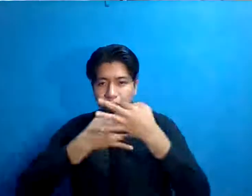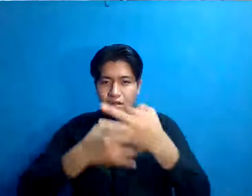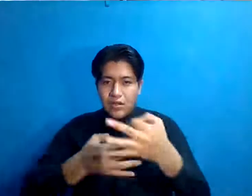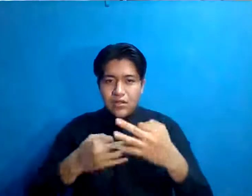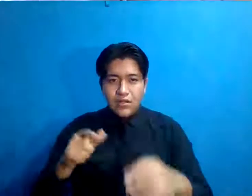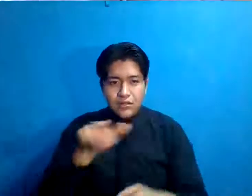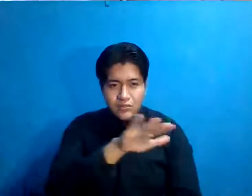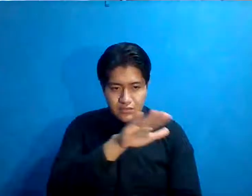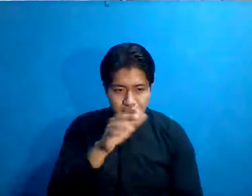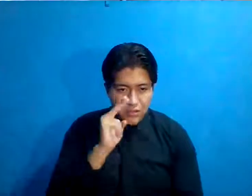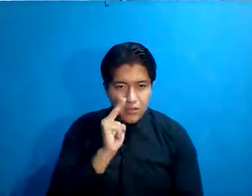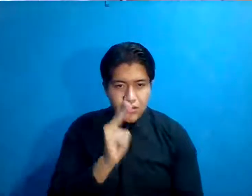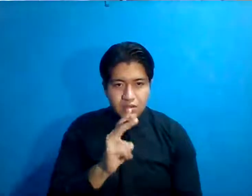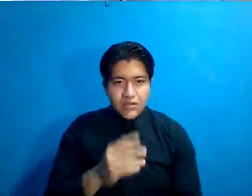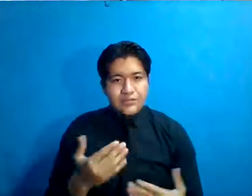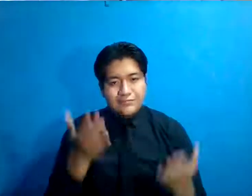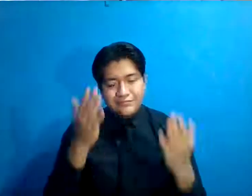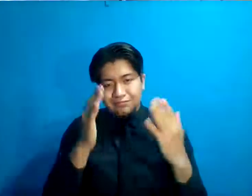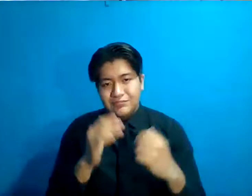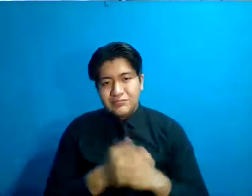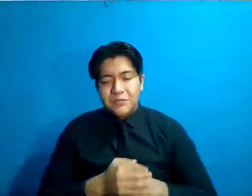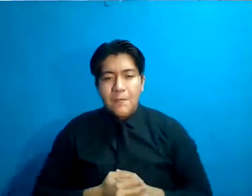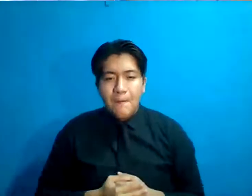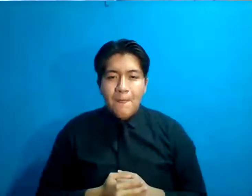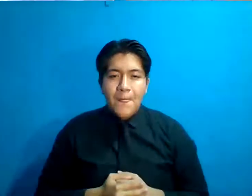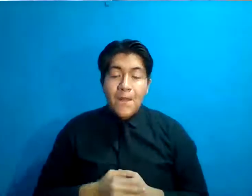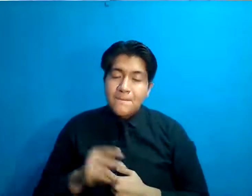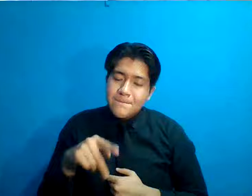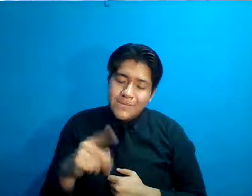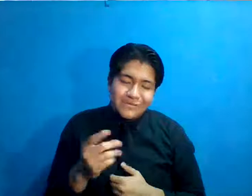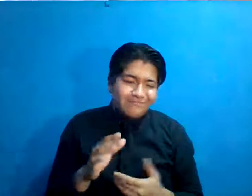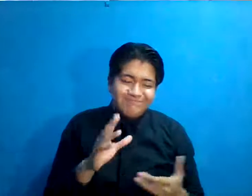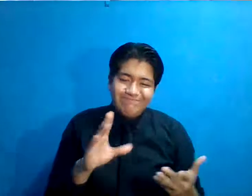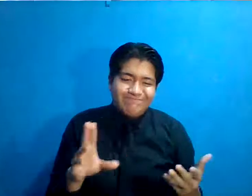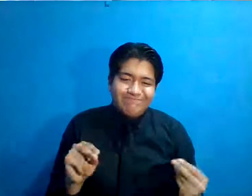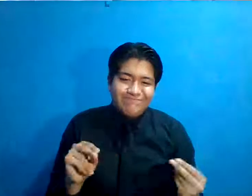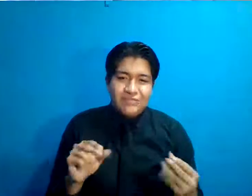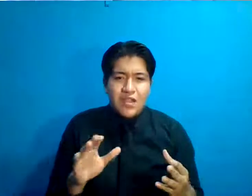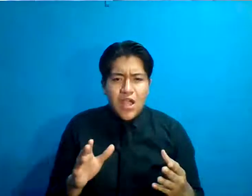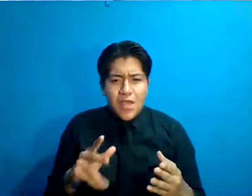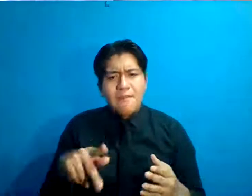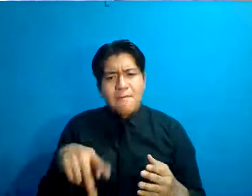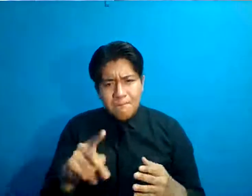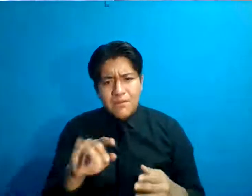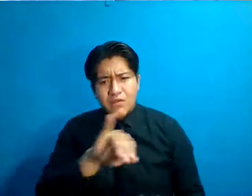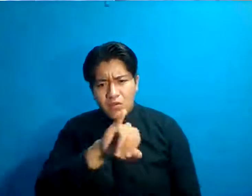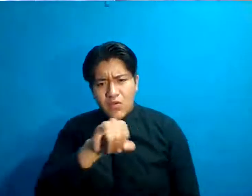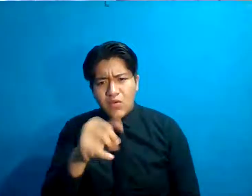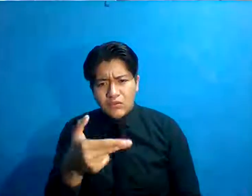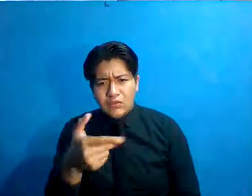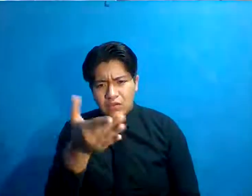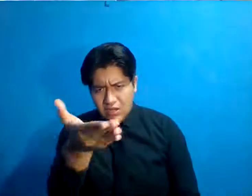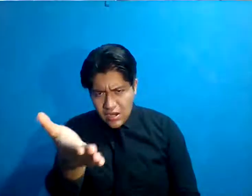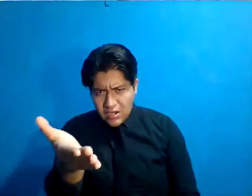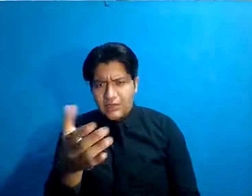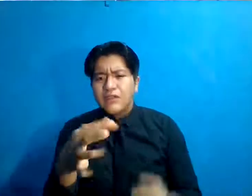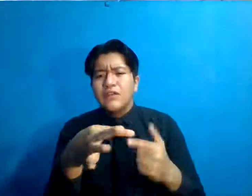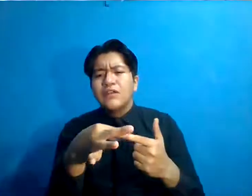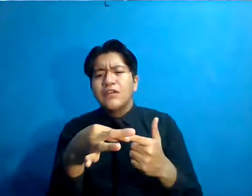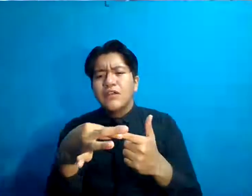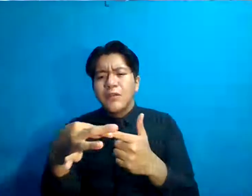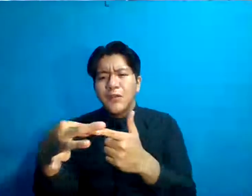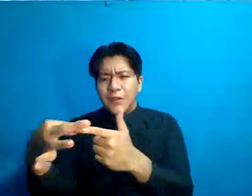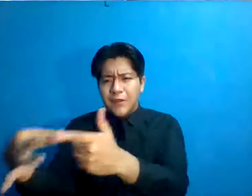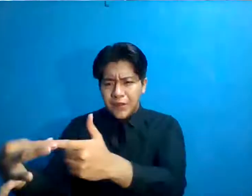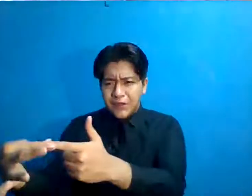la parte de la conferencia la dividimos también, pero él puede guiarte también a otras personas